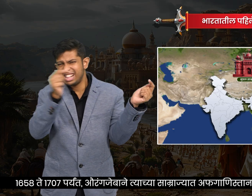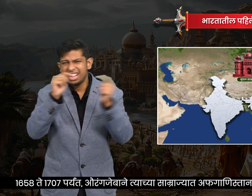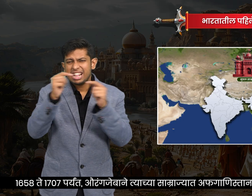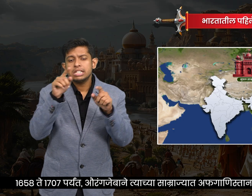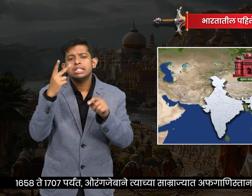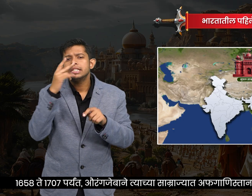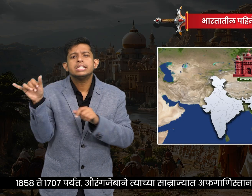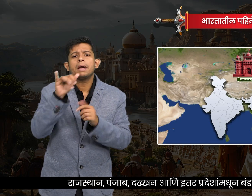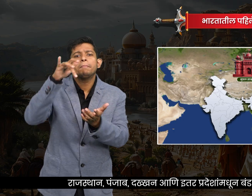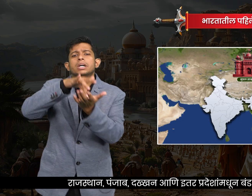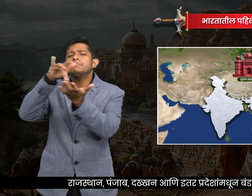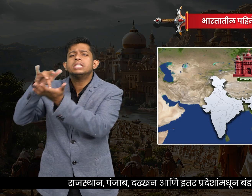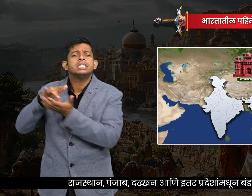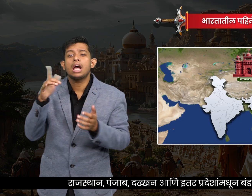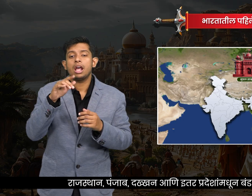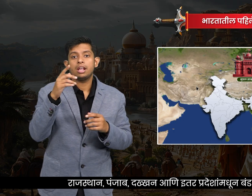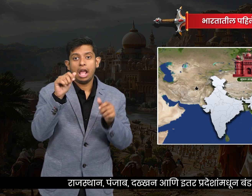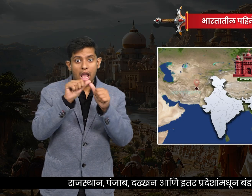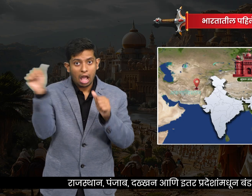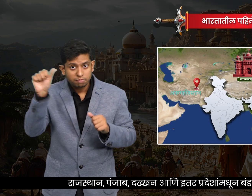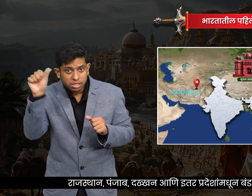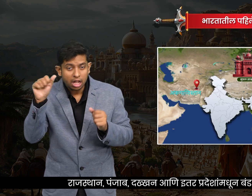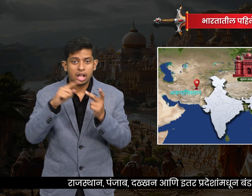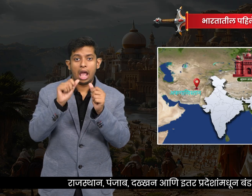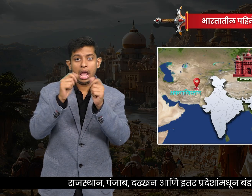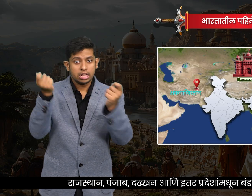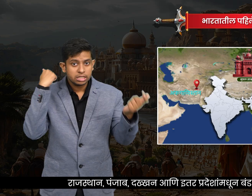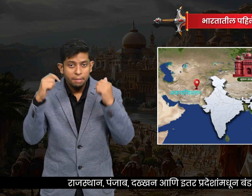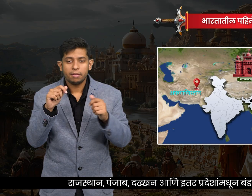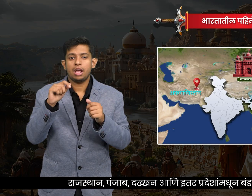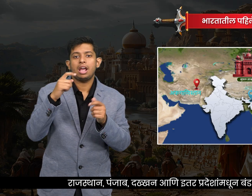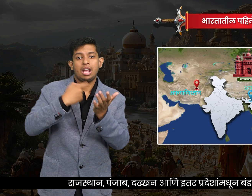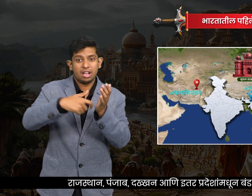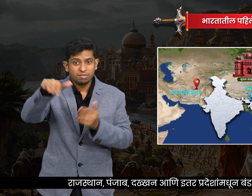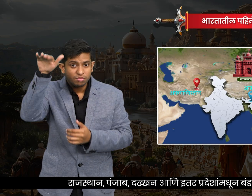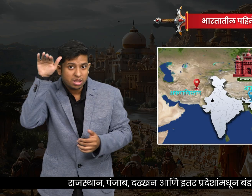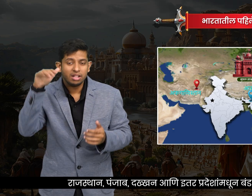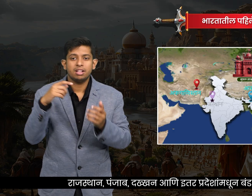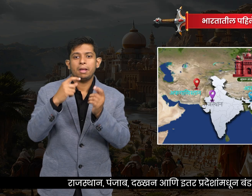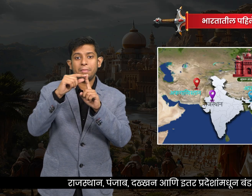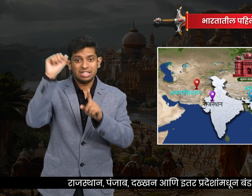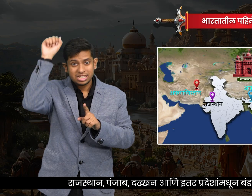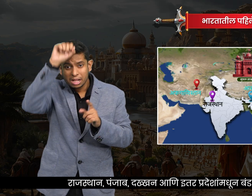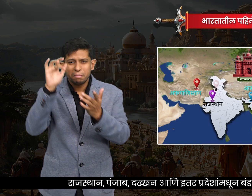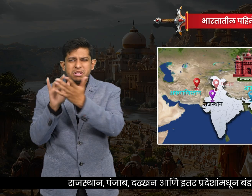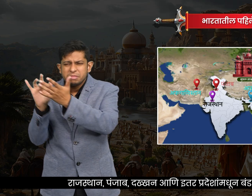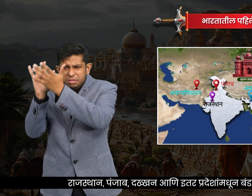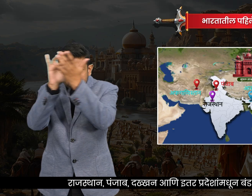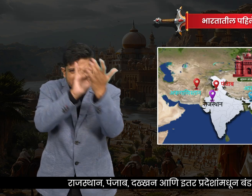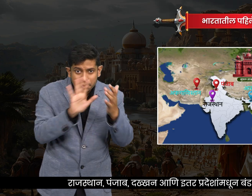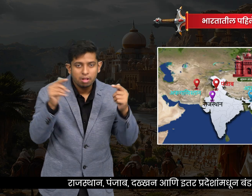अफगाणिस्तान, आसाम, राजस्थान, पंजाब, दख्खन आणि इतर प्रदेशांमधून बंड